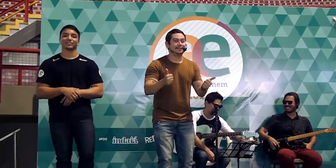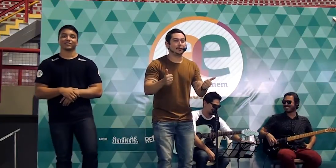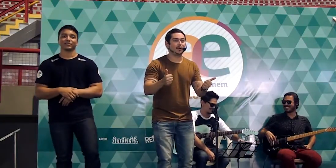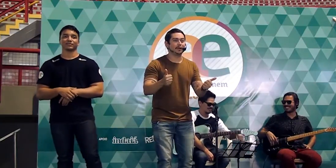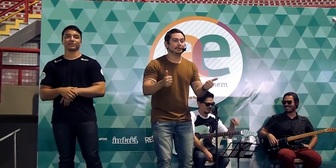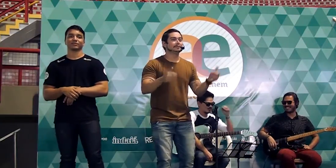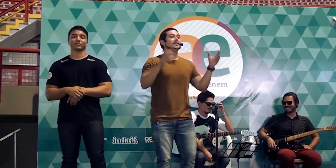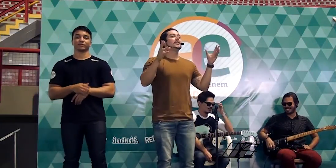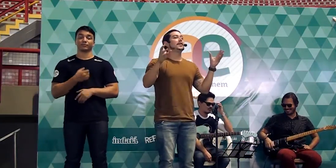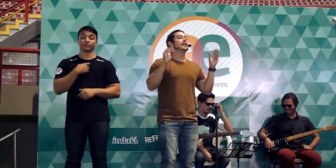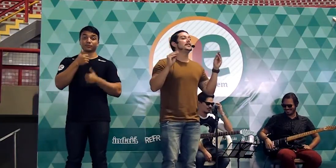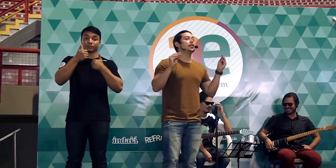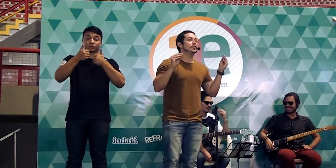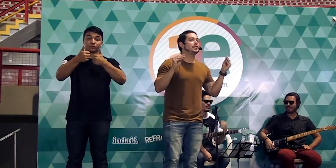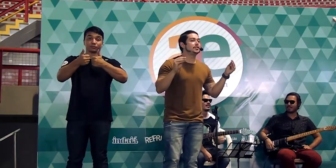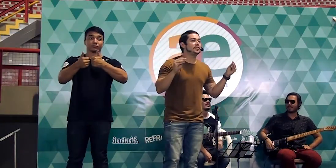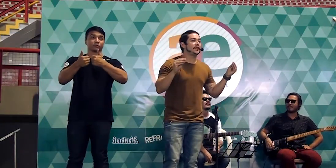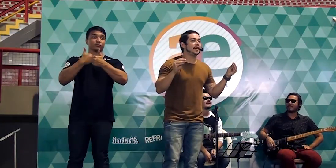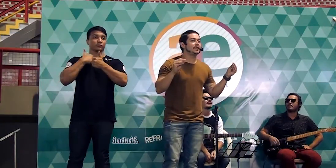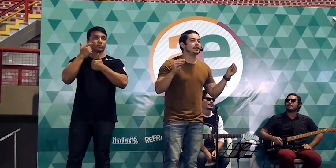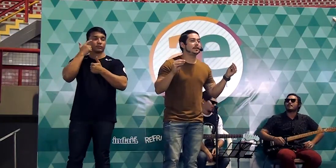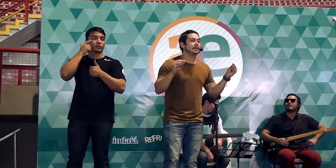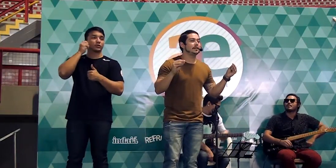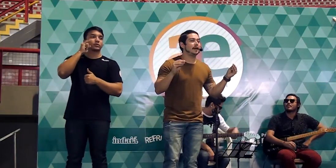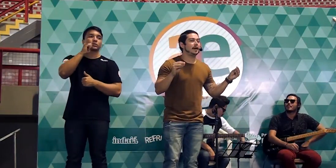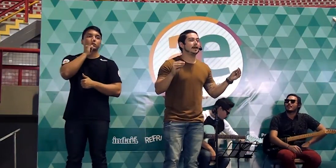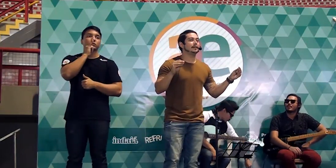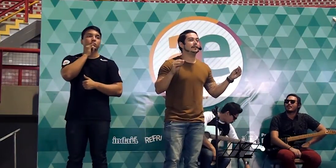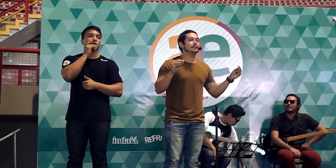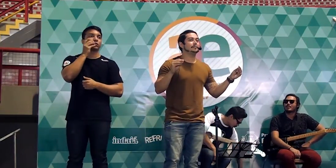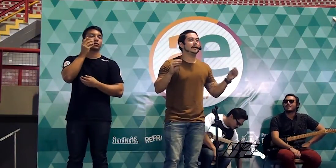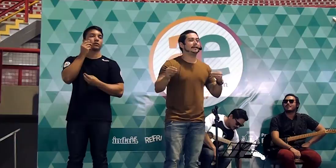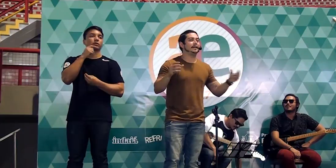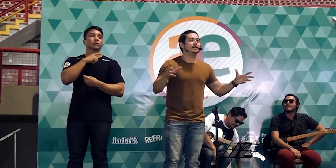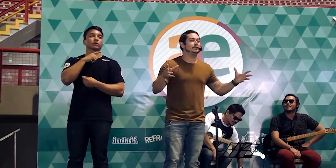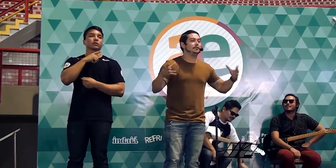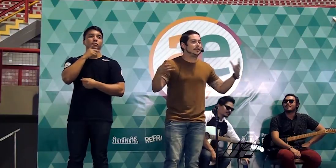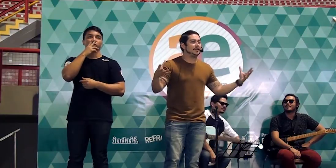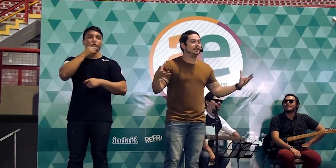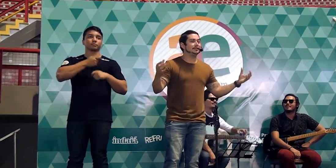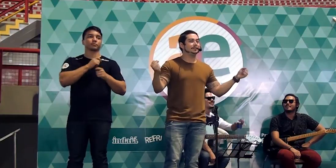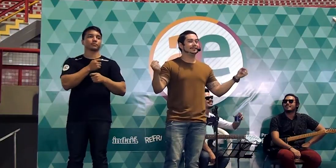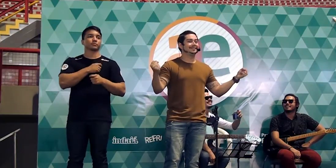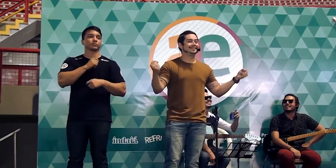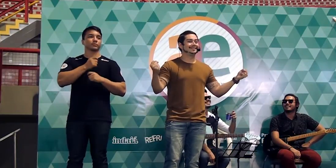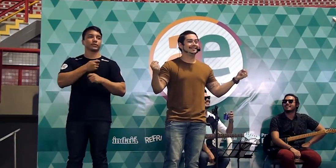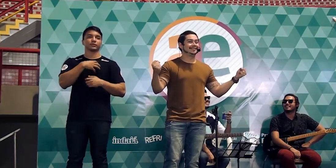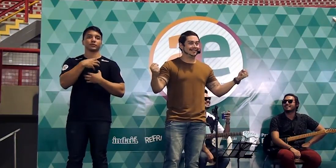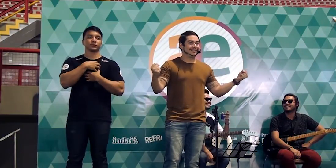Beleza? Tranquilo? Você vê que e se tivesse a bateria, você ia...